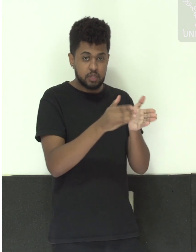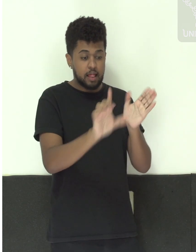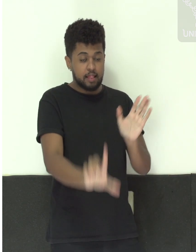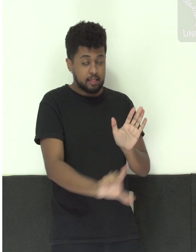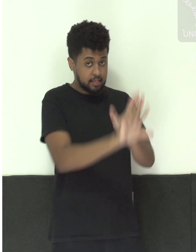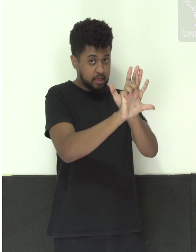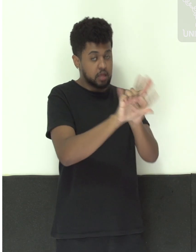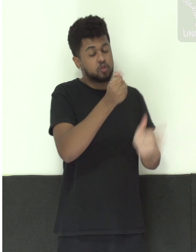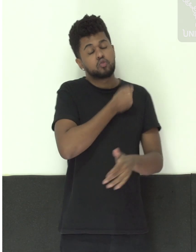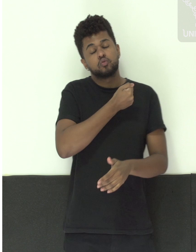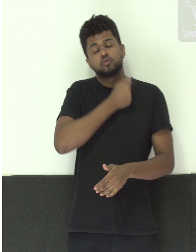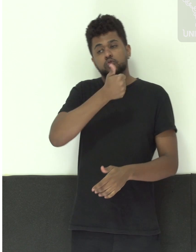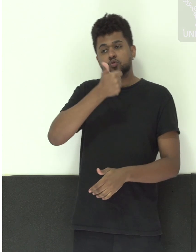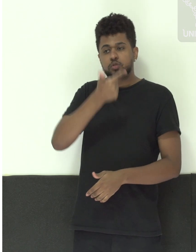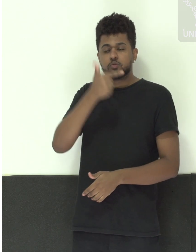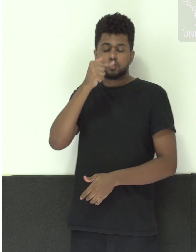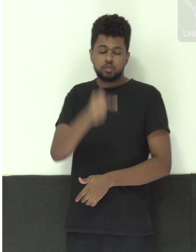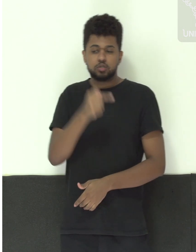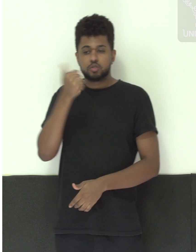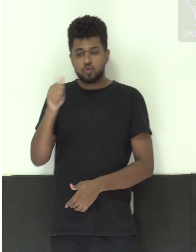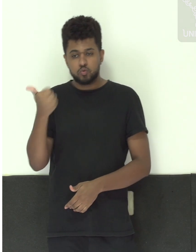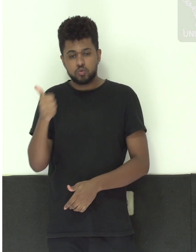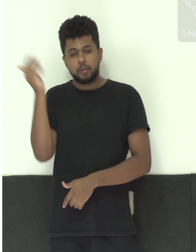Lei número